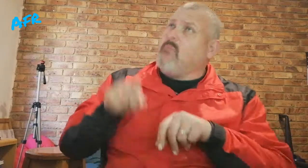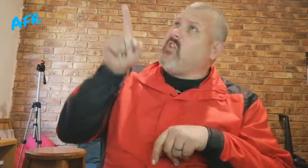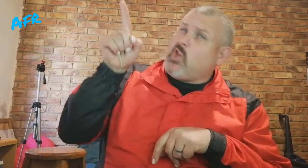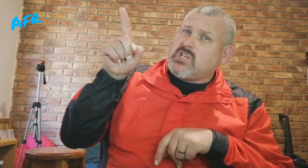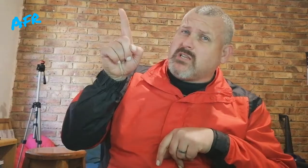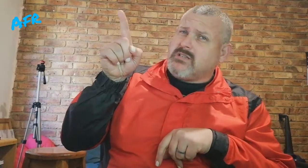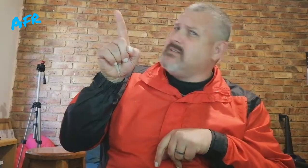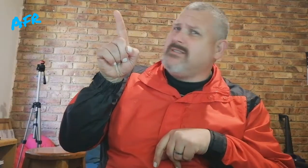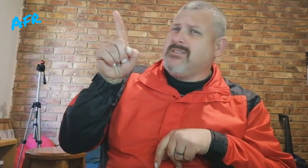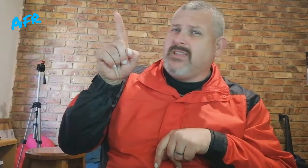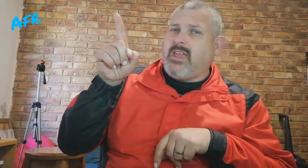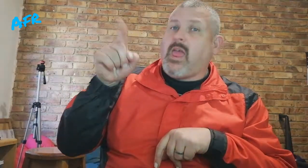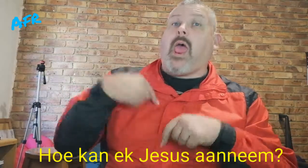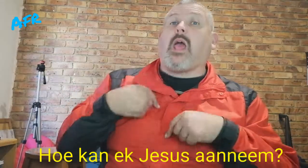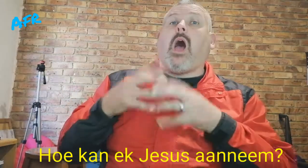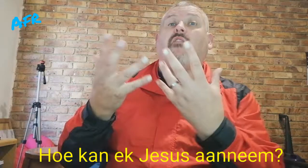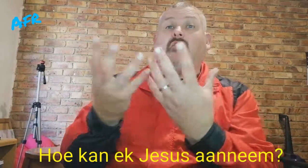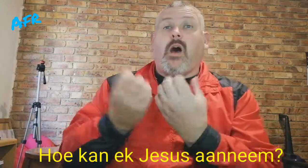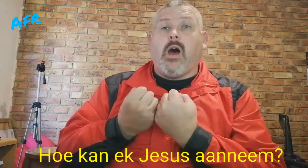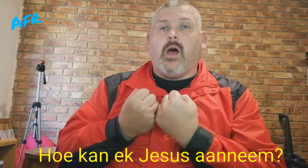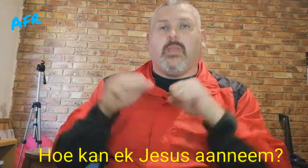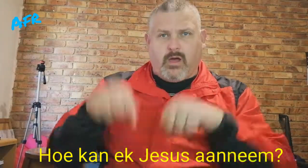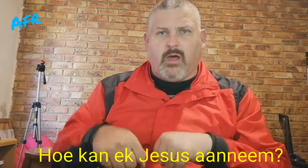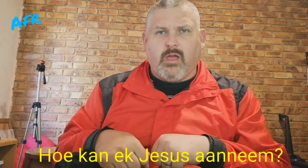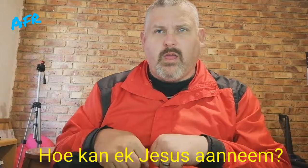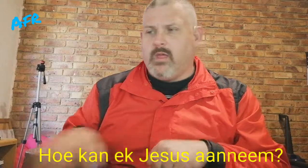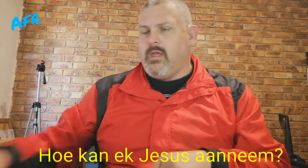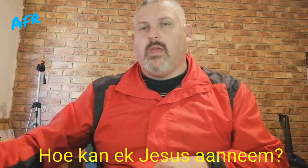aanneem te Jesus, ek aanvaar, ja.